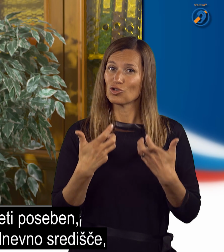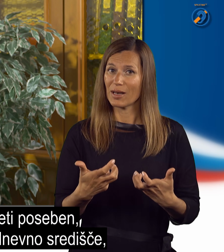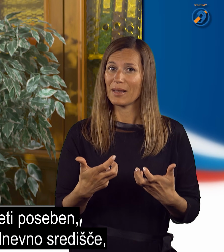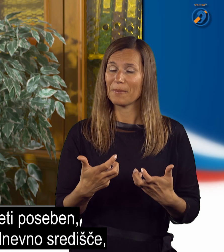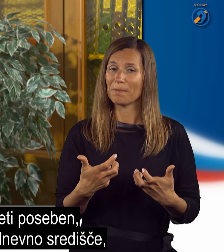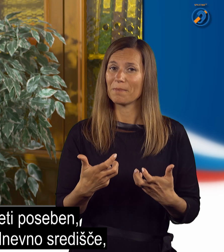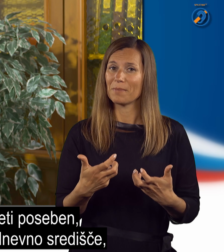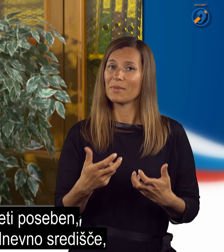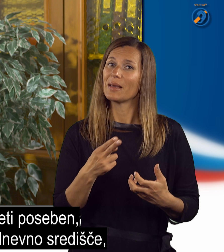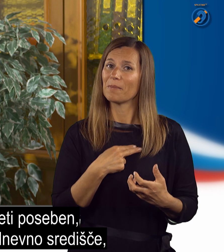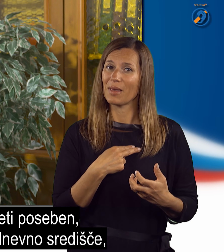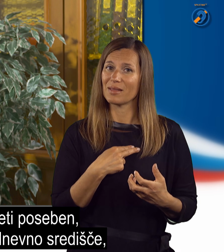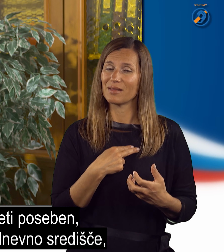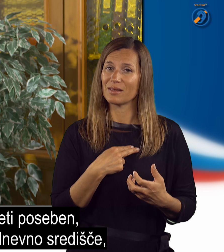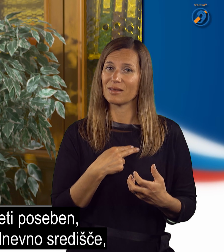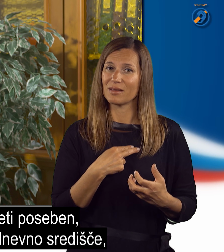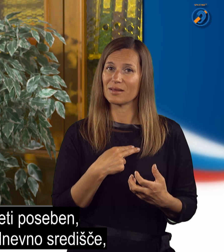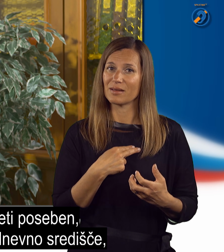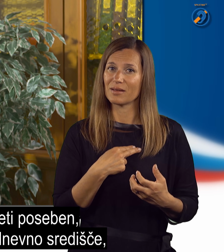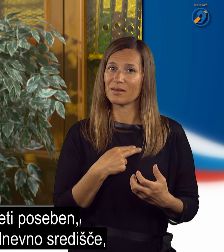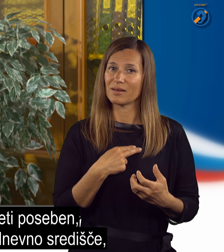Želel bi si imeti